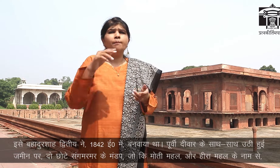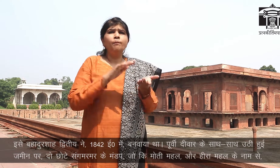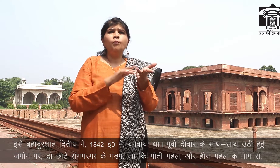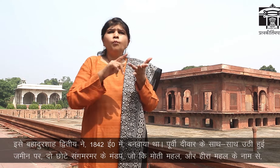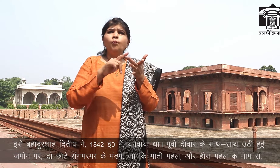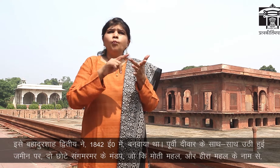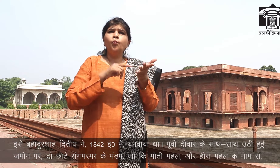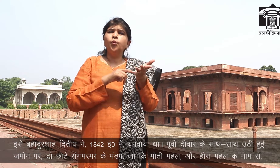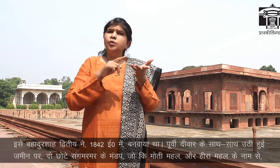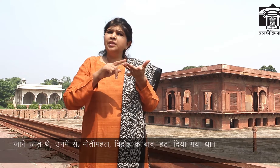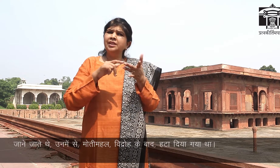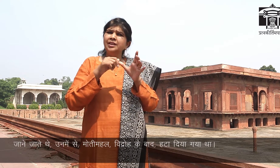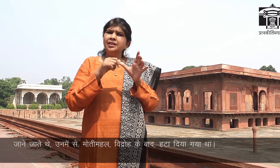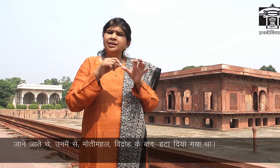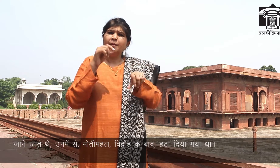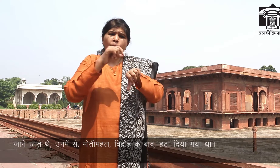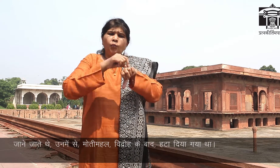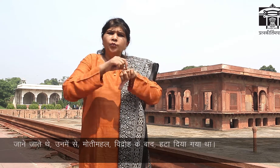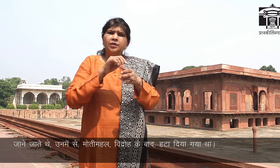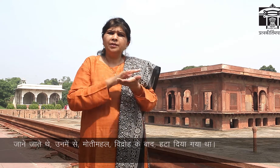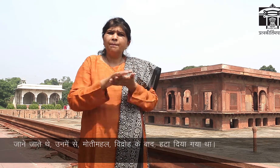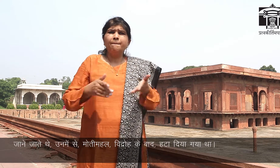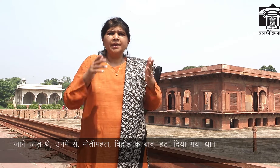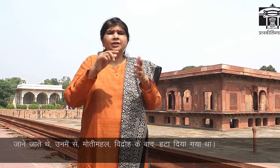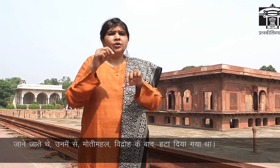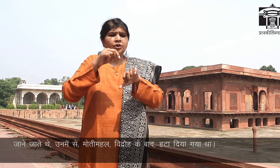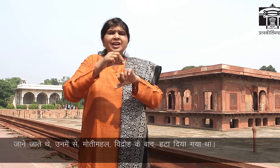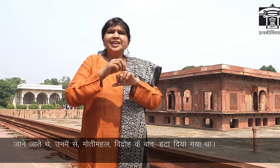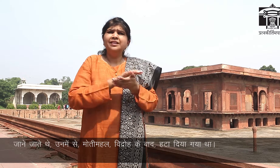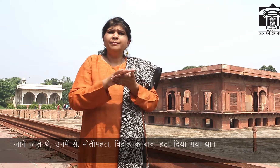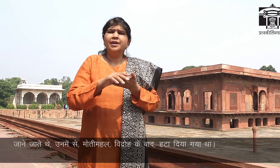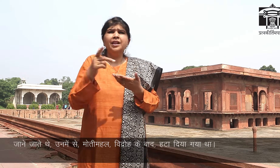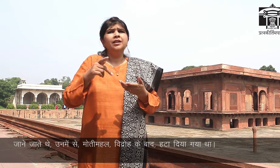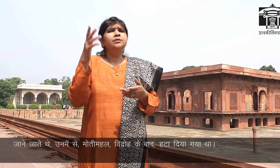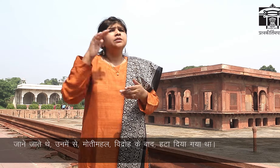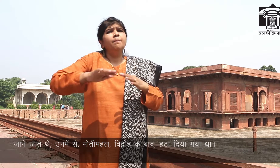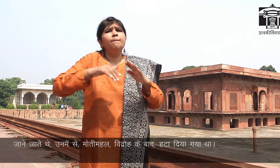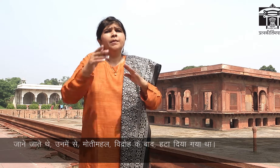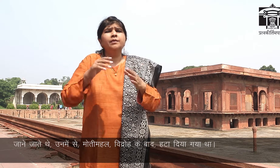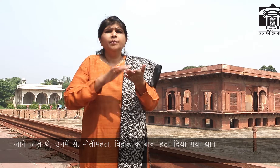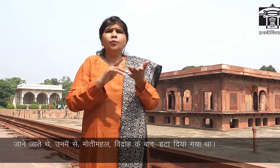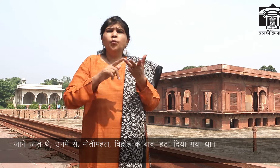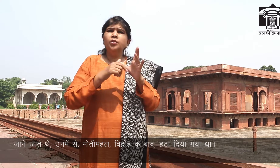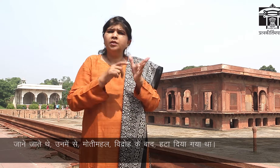और हीरा महल के नाम से जाने जाते थे, उनमें से मोती महल विद्रोह के बाद हटा दिया गया